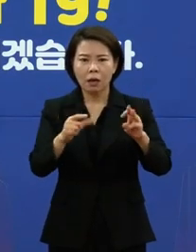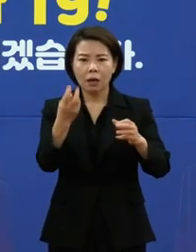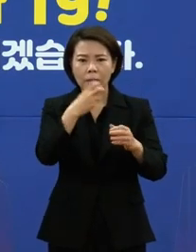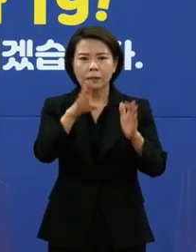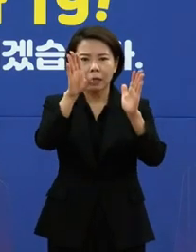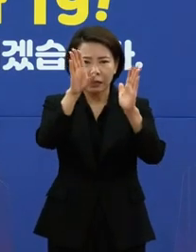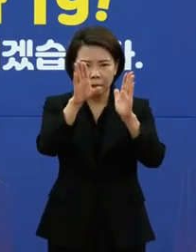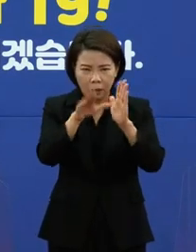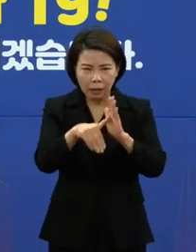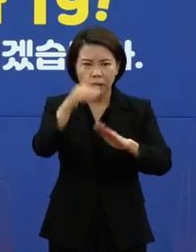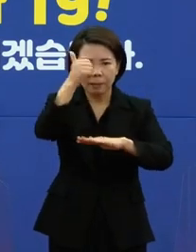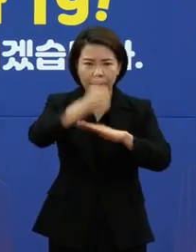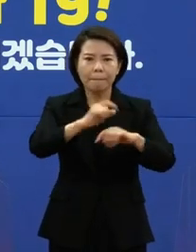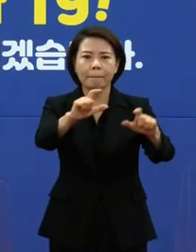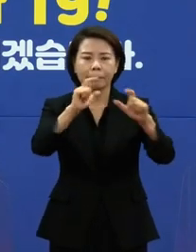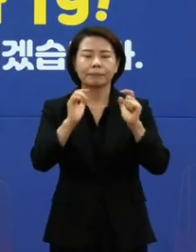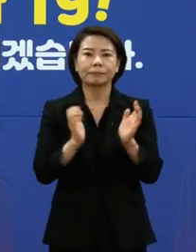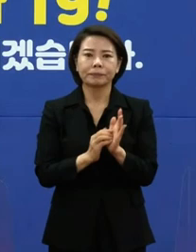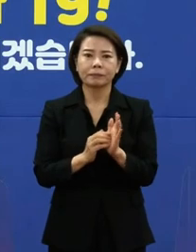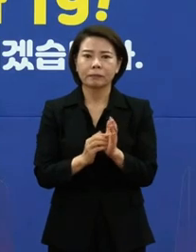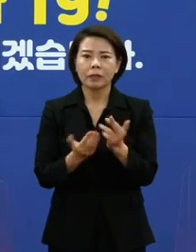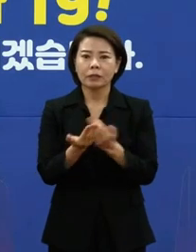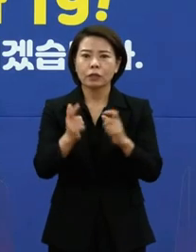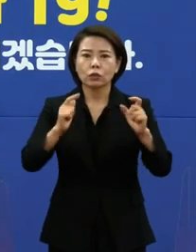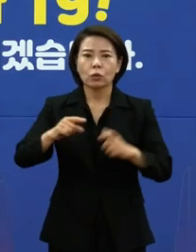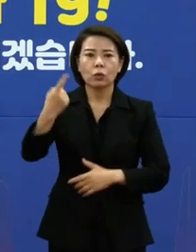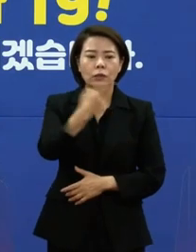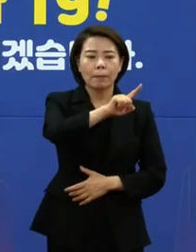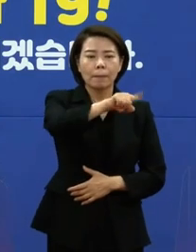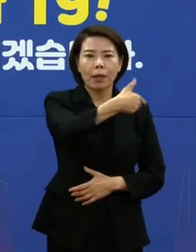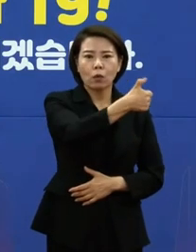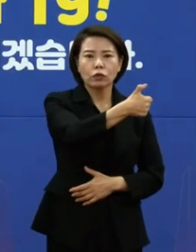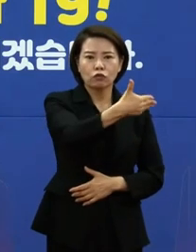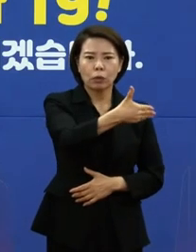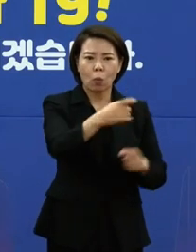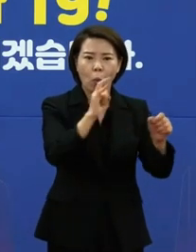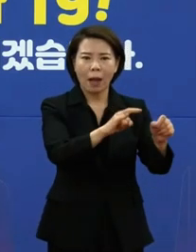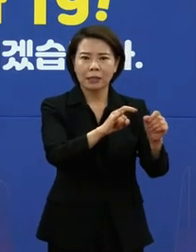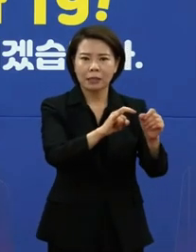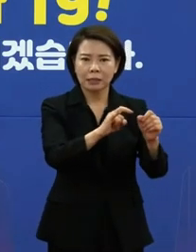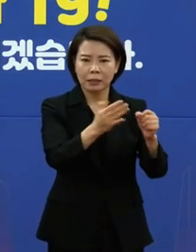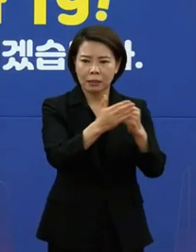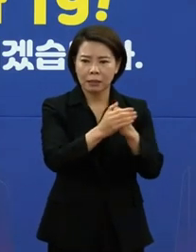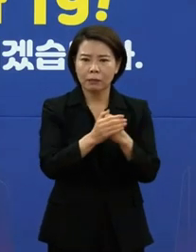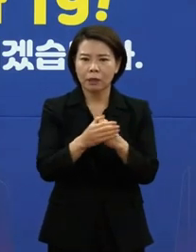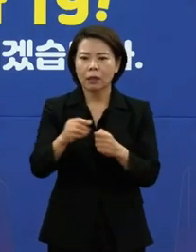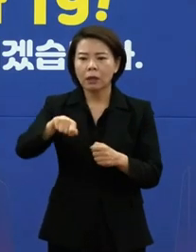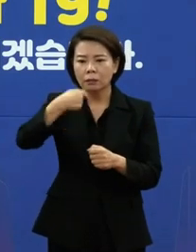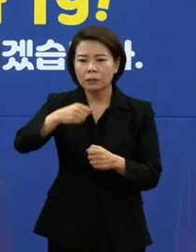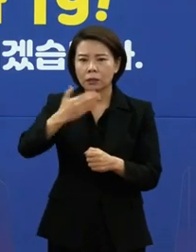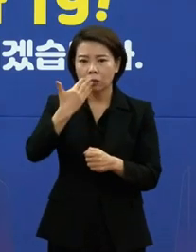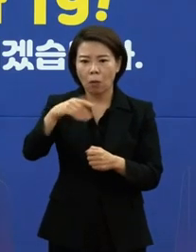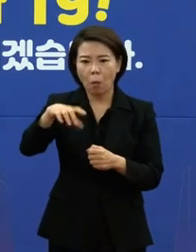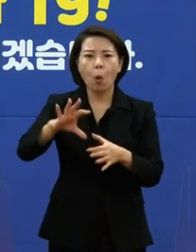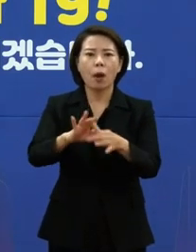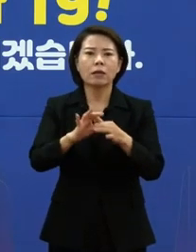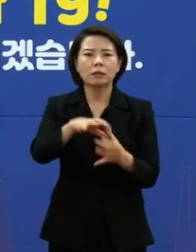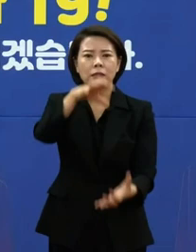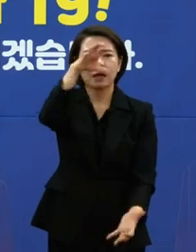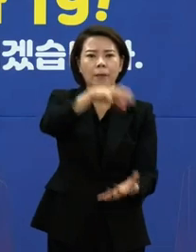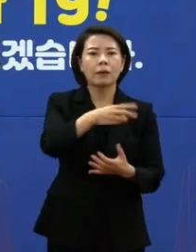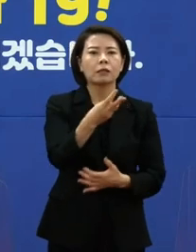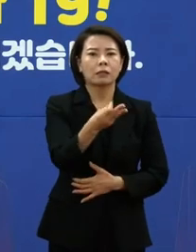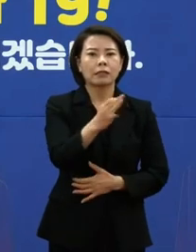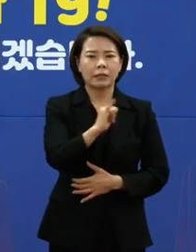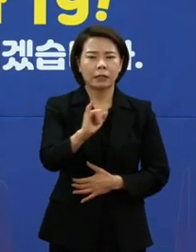최종 확진되었습니다. 제주 1159번이 확진에 따라 제주시 음식점 관련 확진자는 총